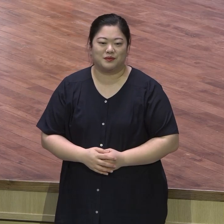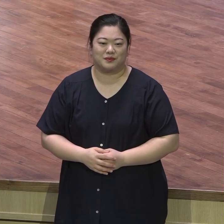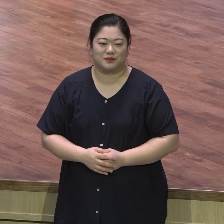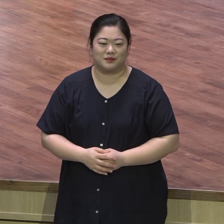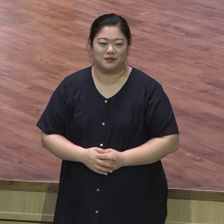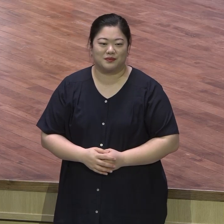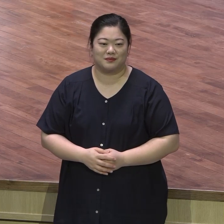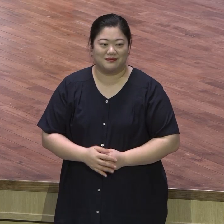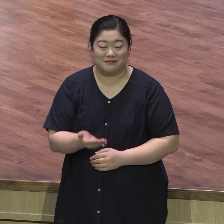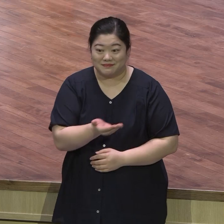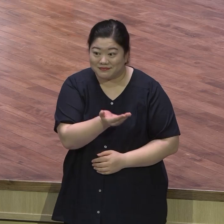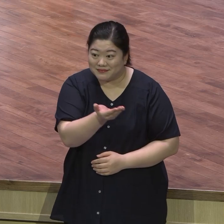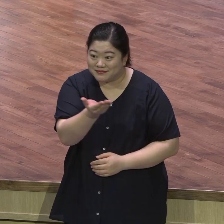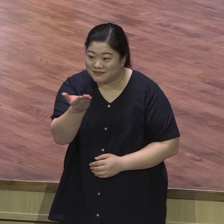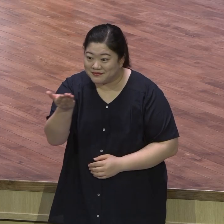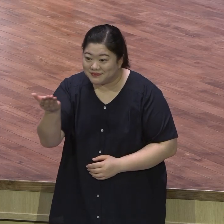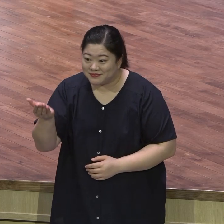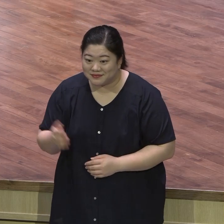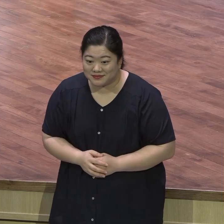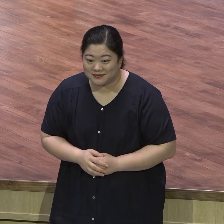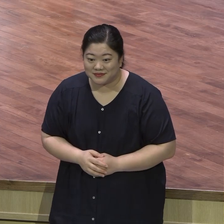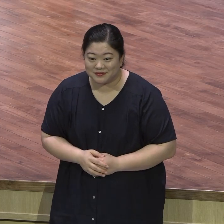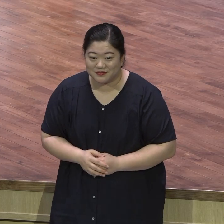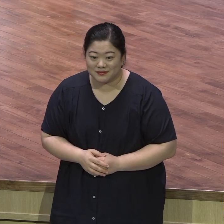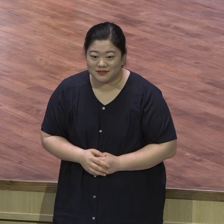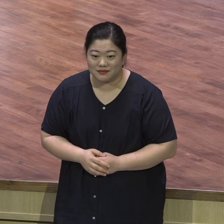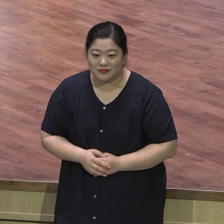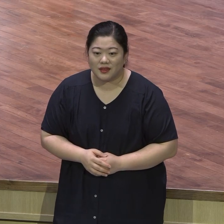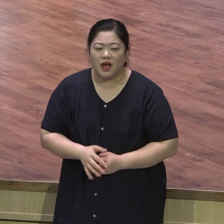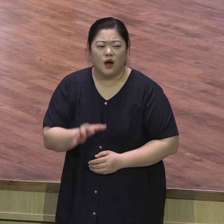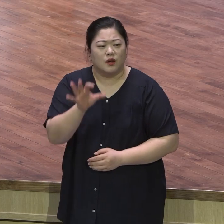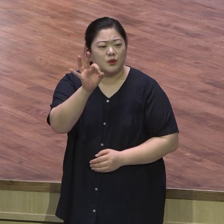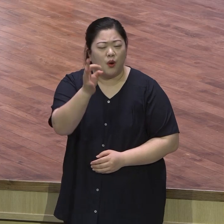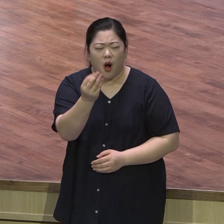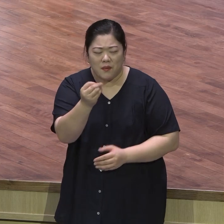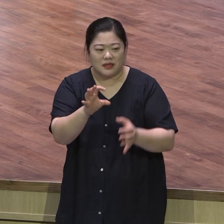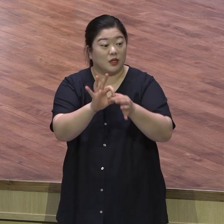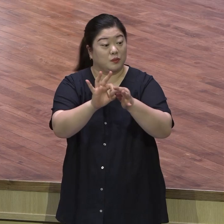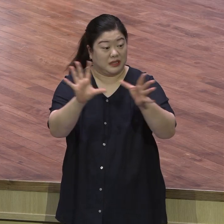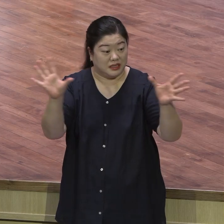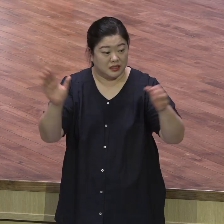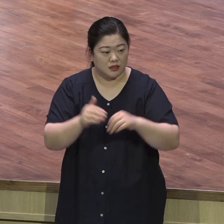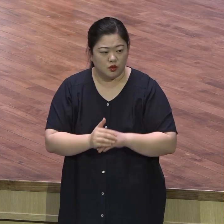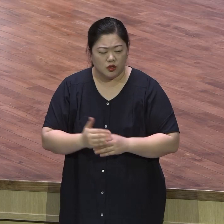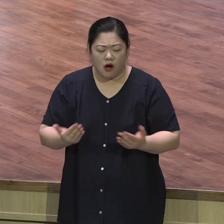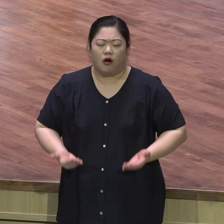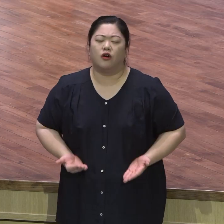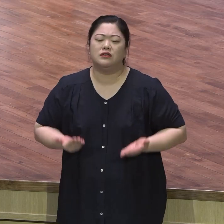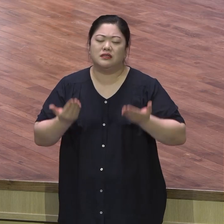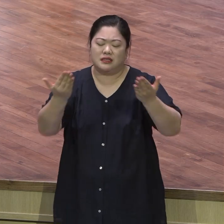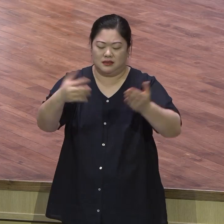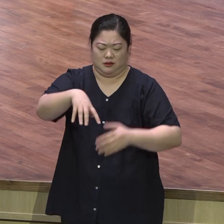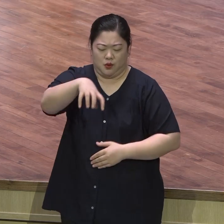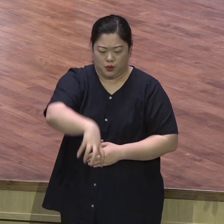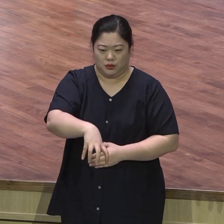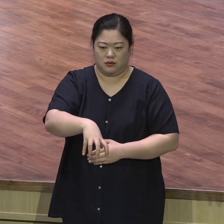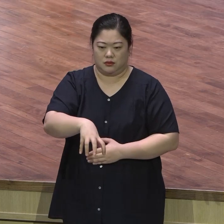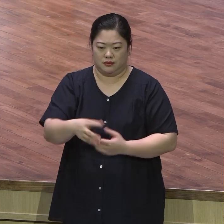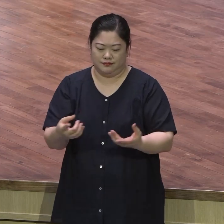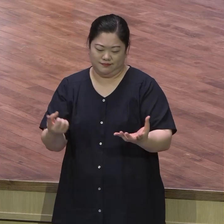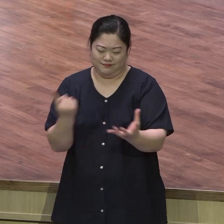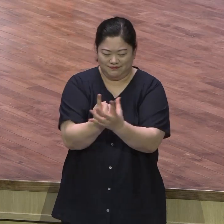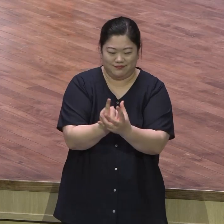영계성도 여러분 한 번도 빠짐없이. 누군가. 누군가의 자리에 있길 바랍니다. 누군가.